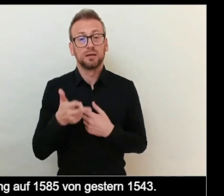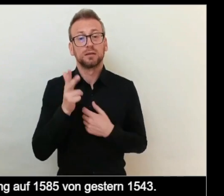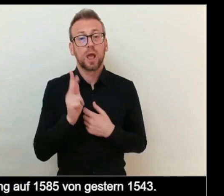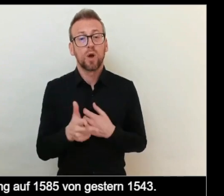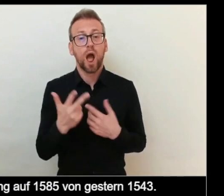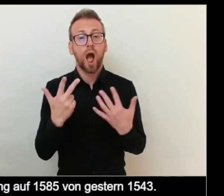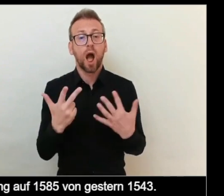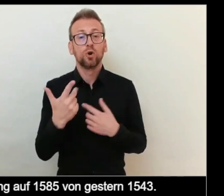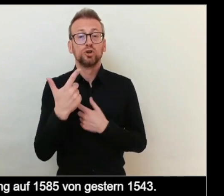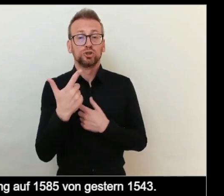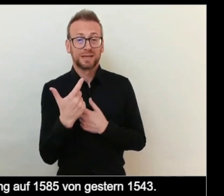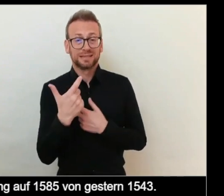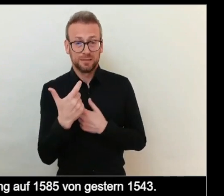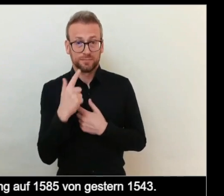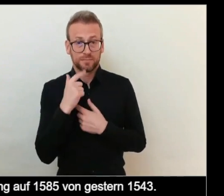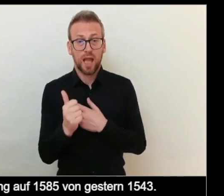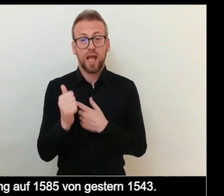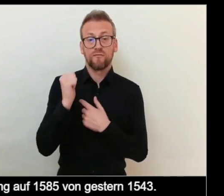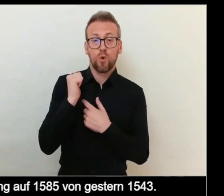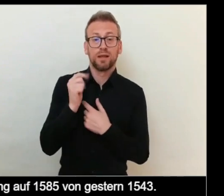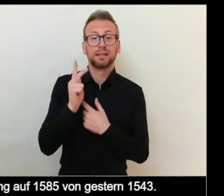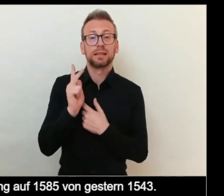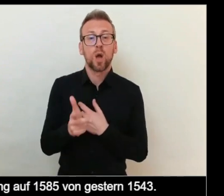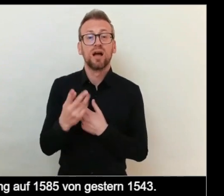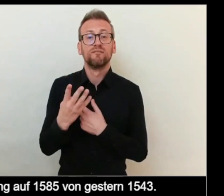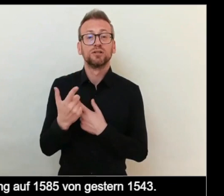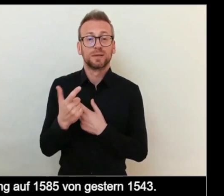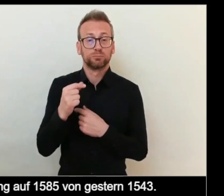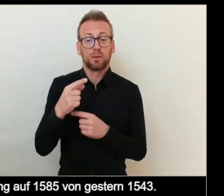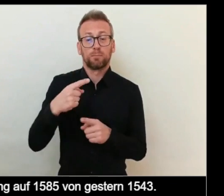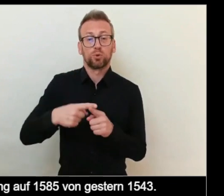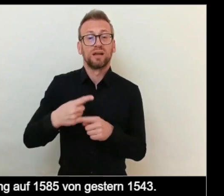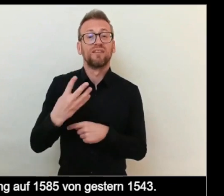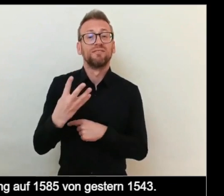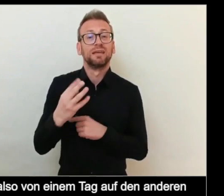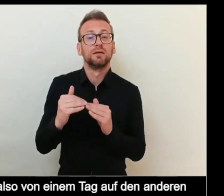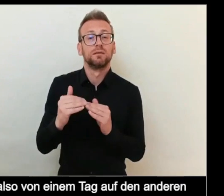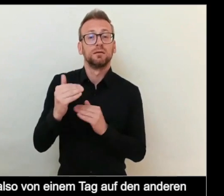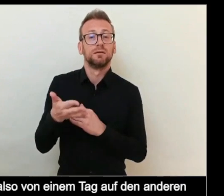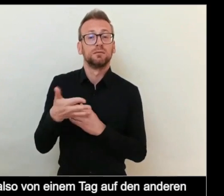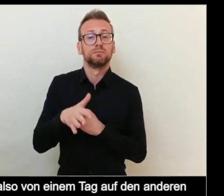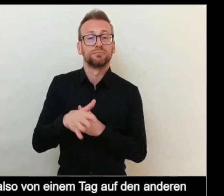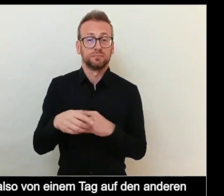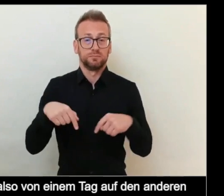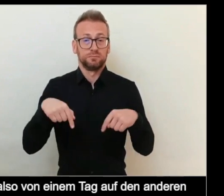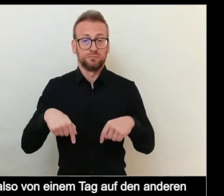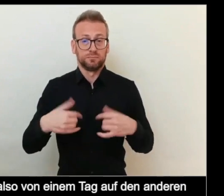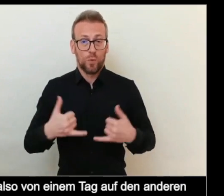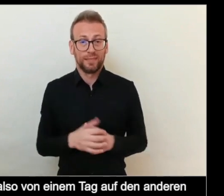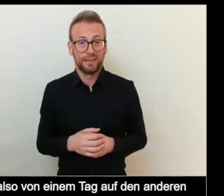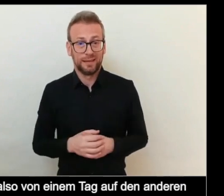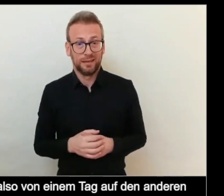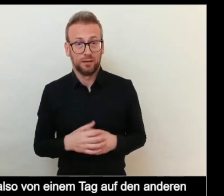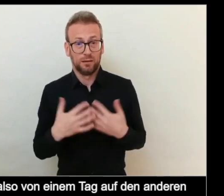nicht annähernd an den Werten, die dann besorgniserregend wären, aber trotzdem auch dort logischerweise die